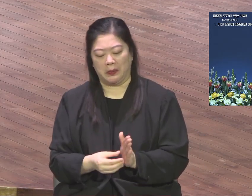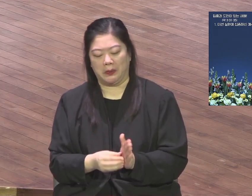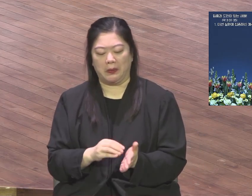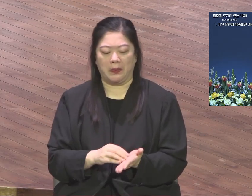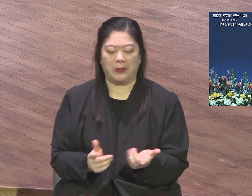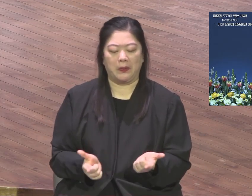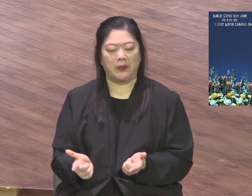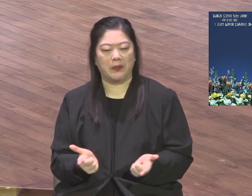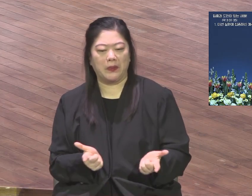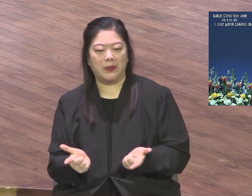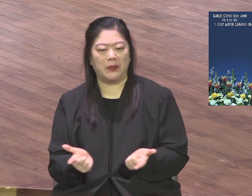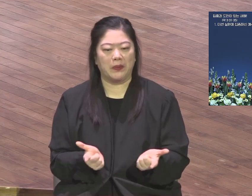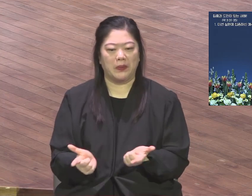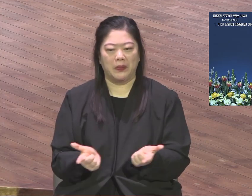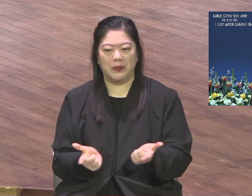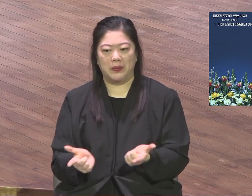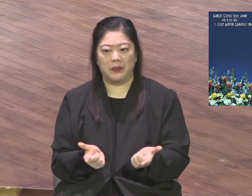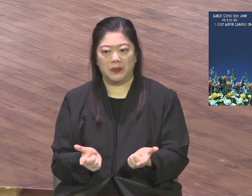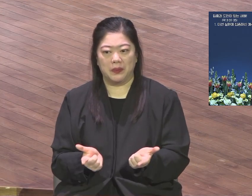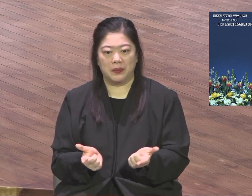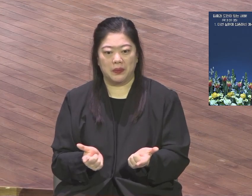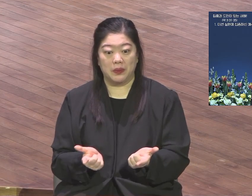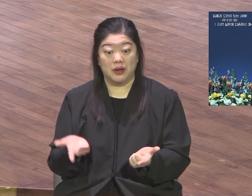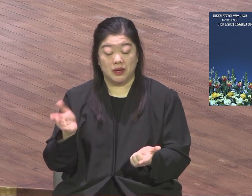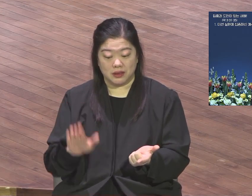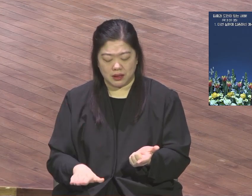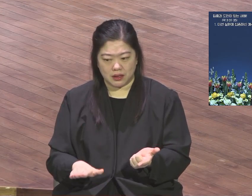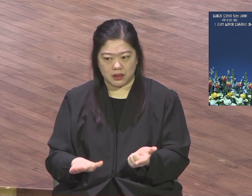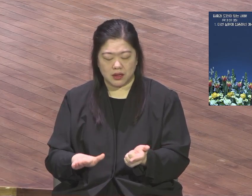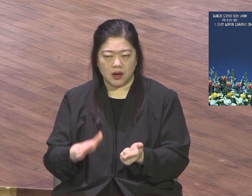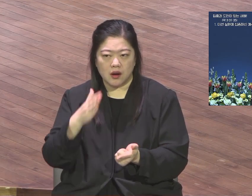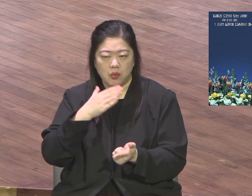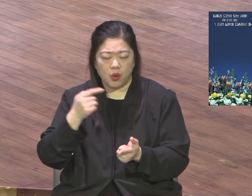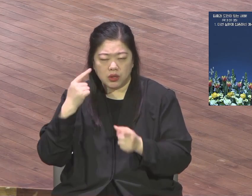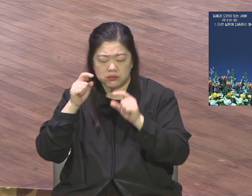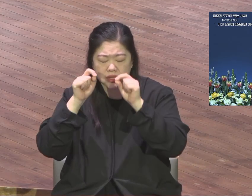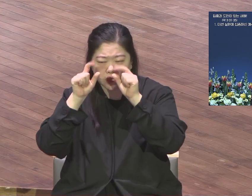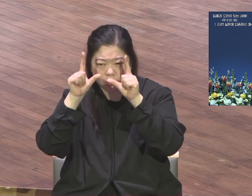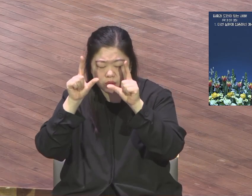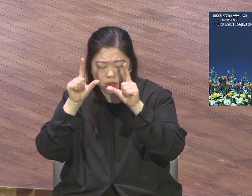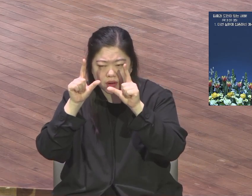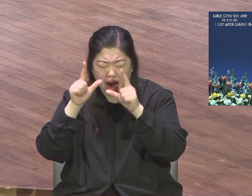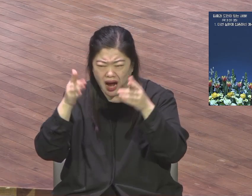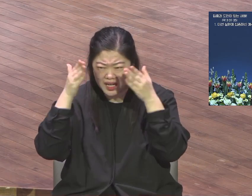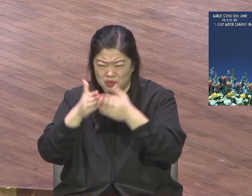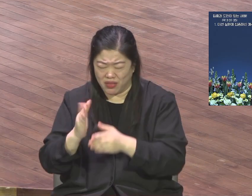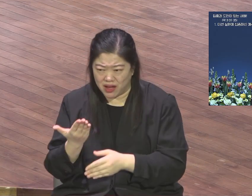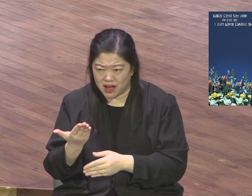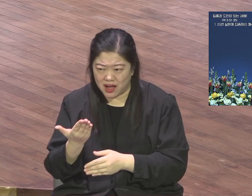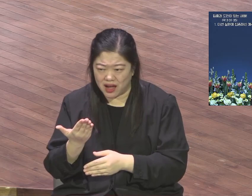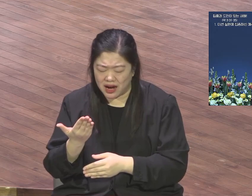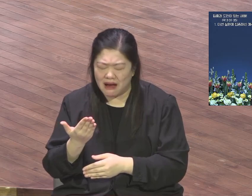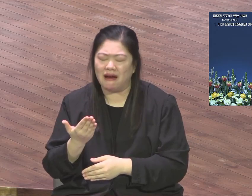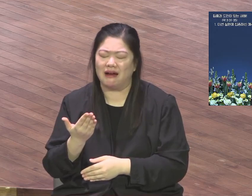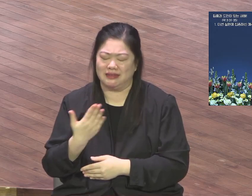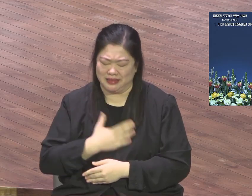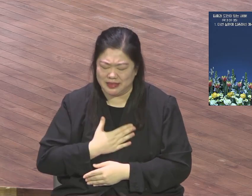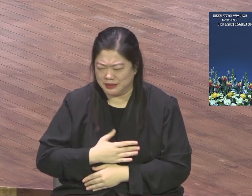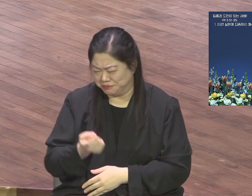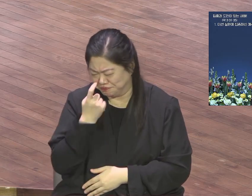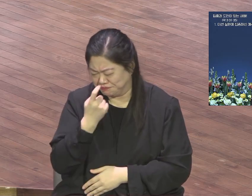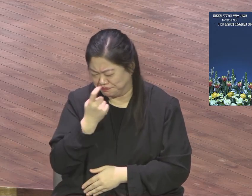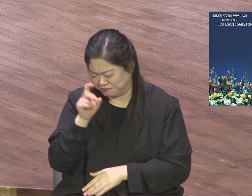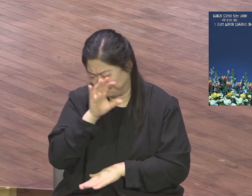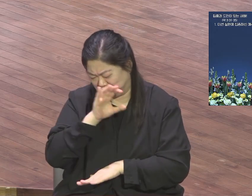기도하고 사모를 하다 보니까 DNA가 바뀌었어요. 뭘 했다 그러면 끝장을 보는 스타일을 바뀌어버렸어요. 뭘 했다 그러면